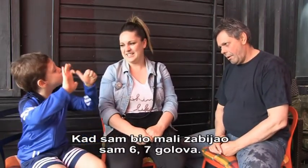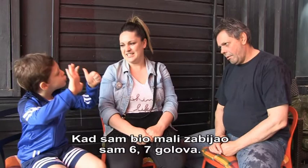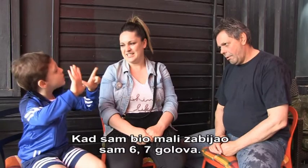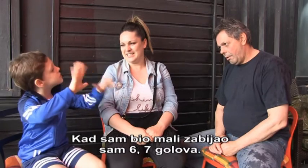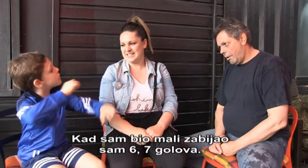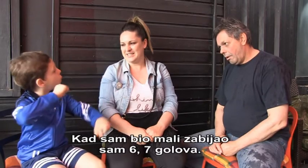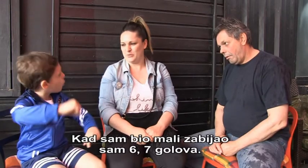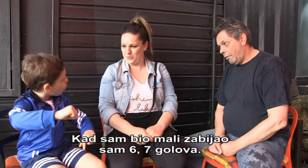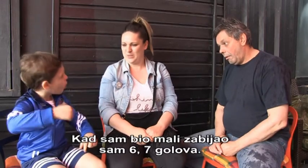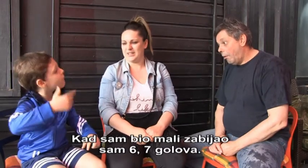tata, ko?